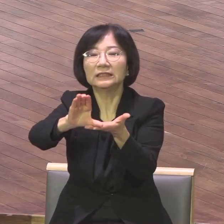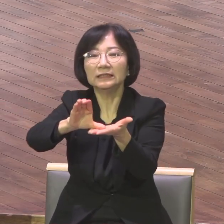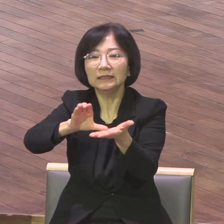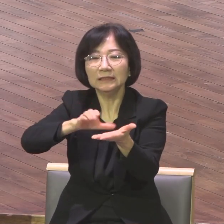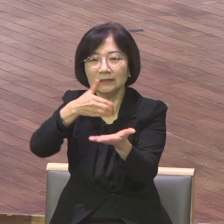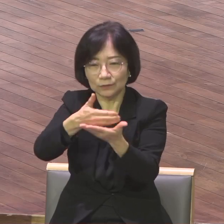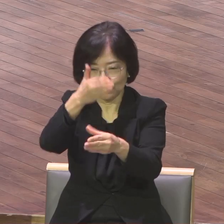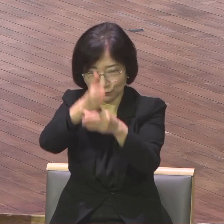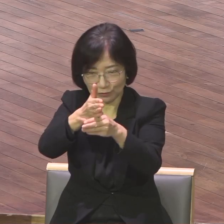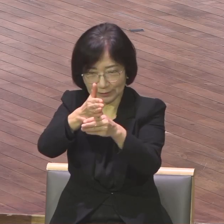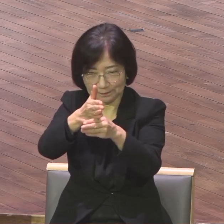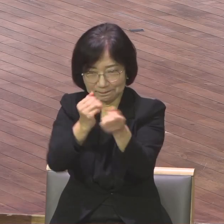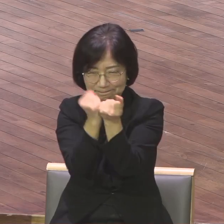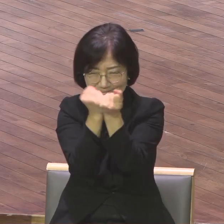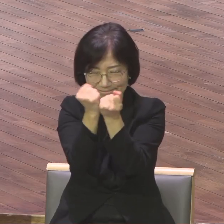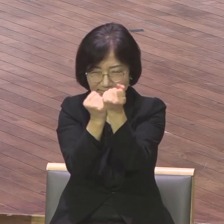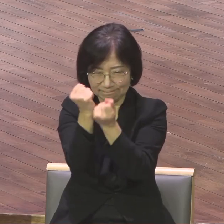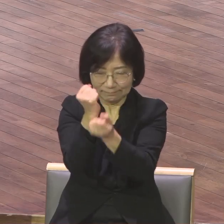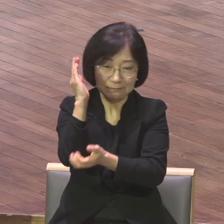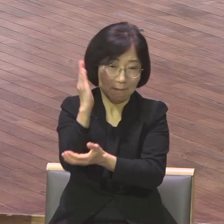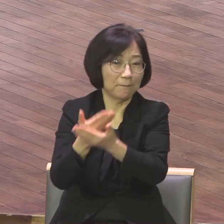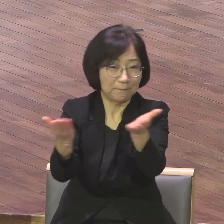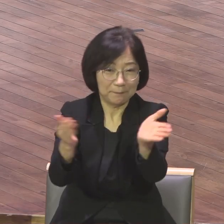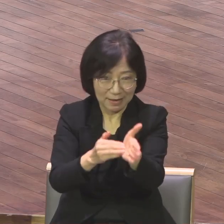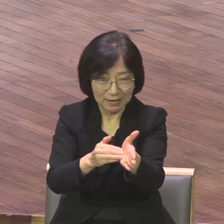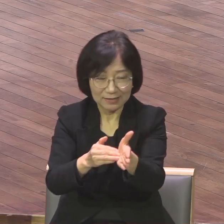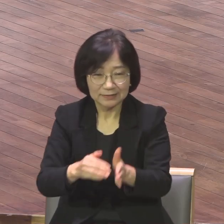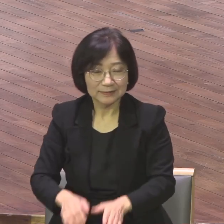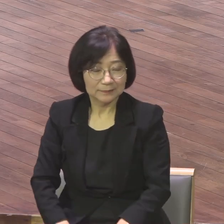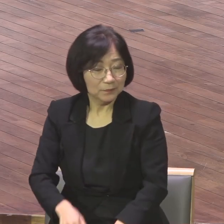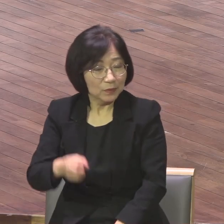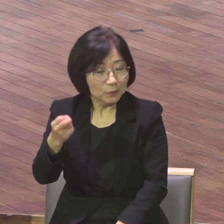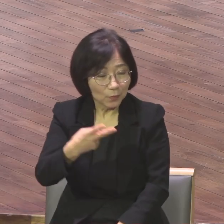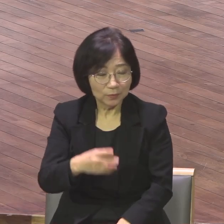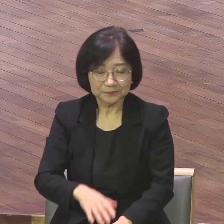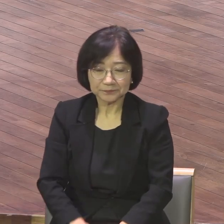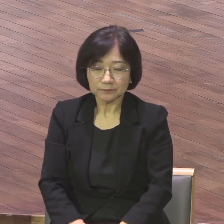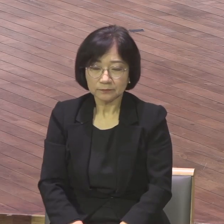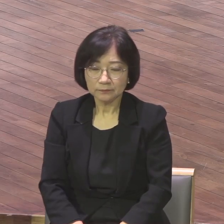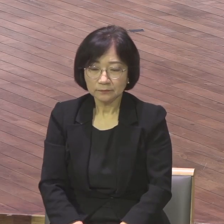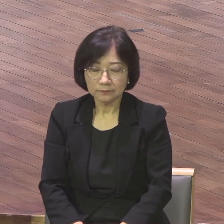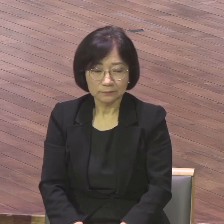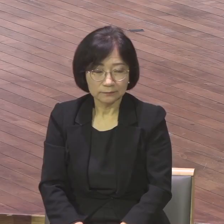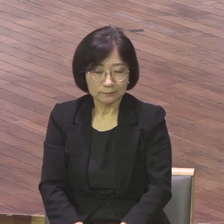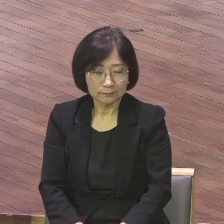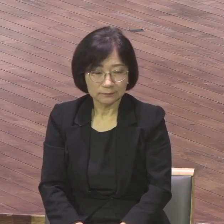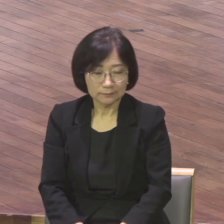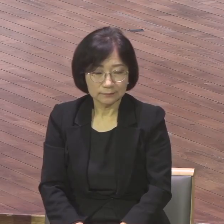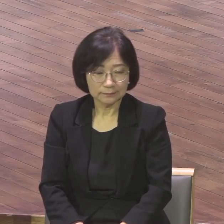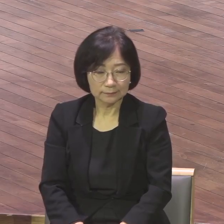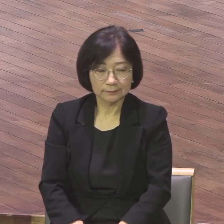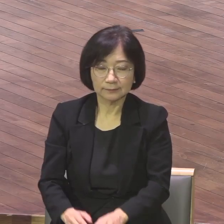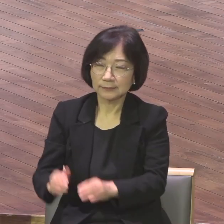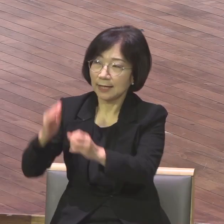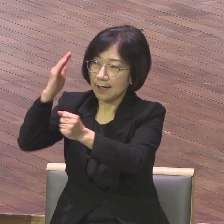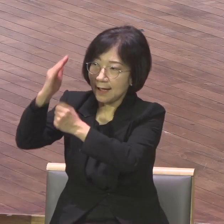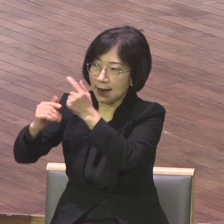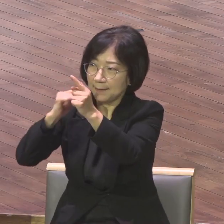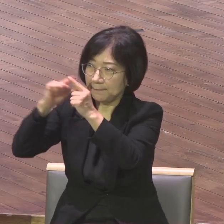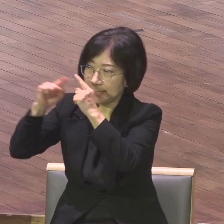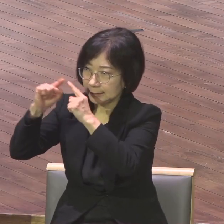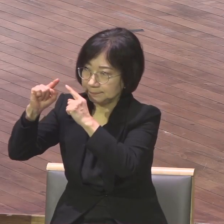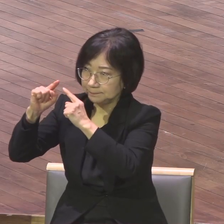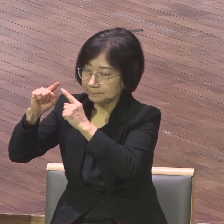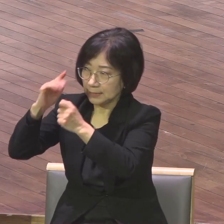쫙 그렇게 풀어서 설명했지요. 또 그의 이 말씀 선포는 언제나 하나님의 말씀